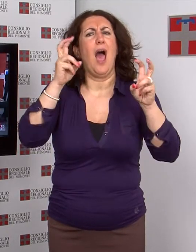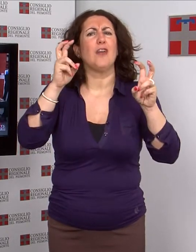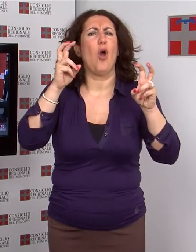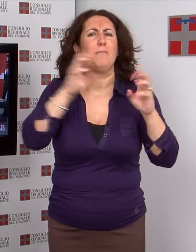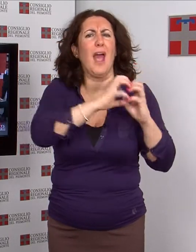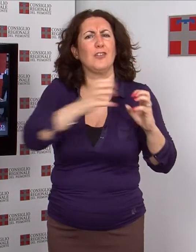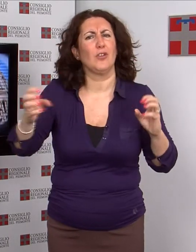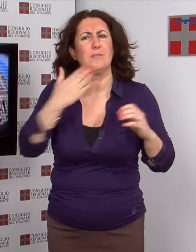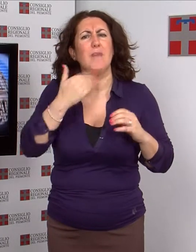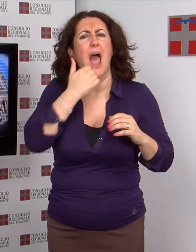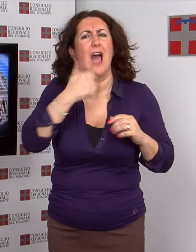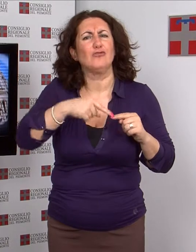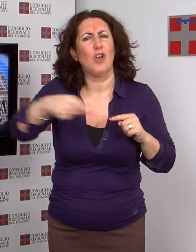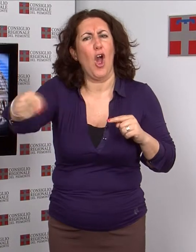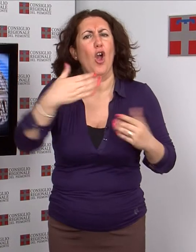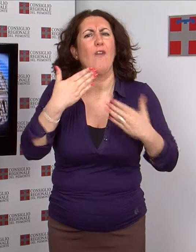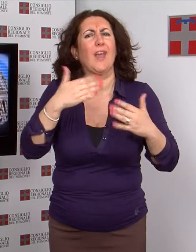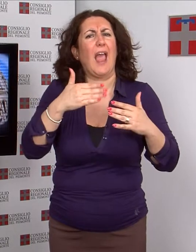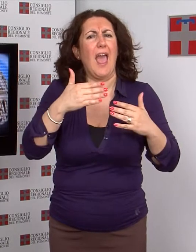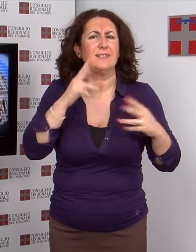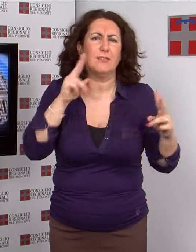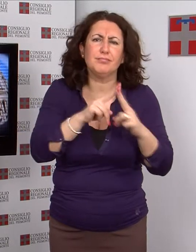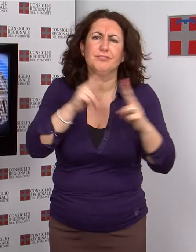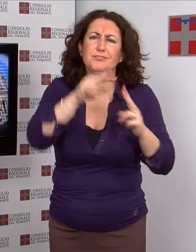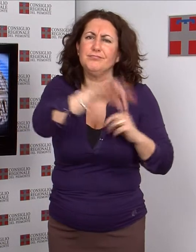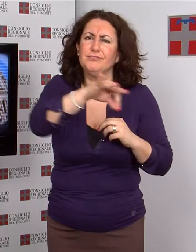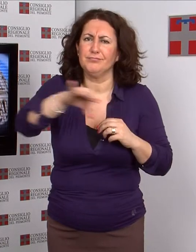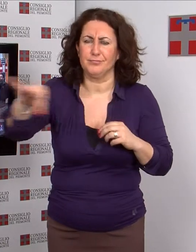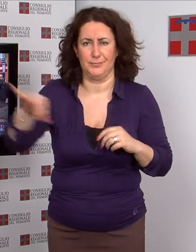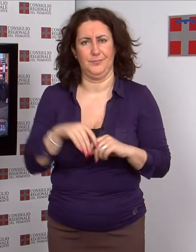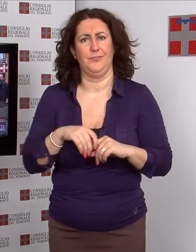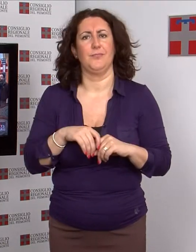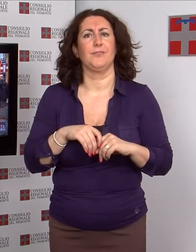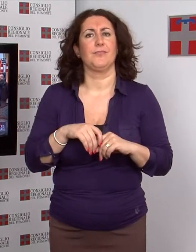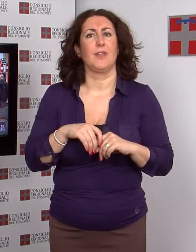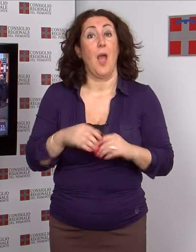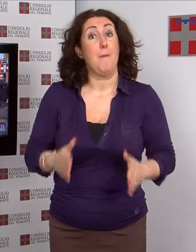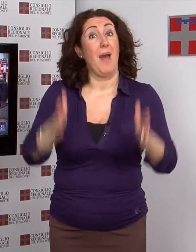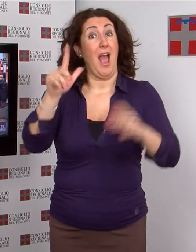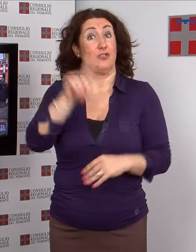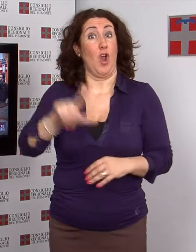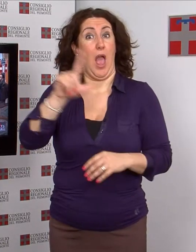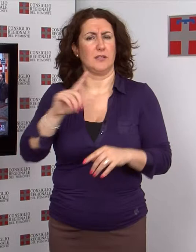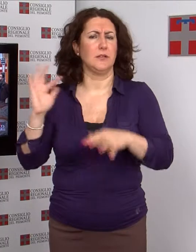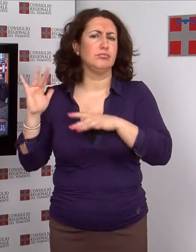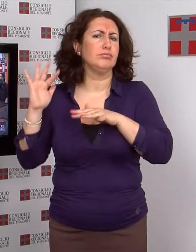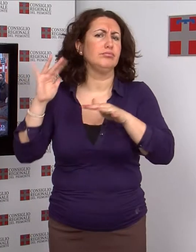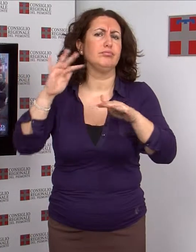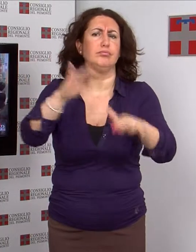il mese di maggio corsisti cifoil a Palazzo Lascaris ricevuti a Palazzo Lascaris i corsisti del master in World